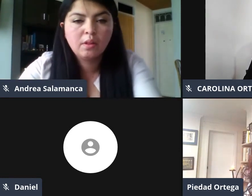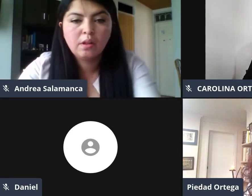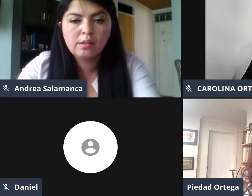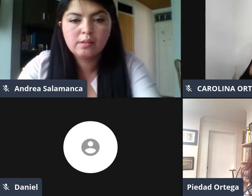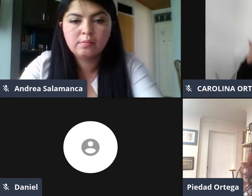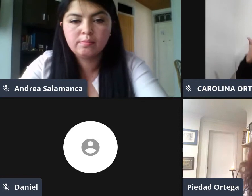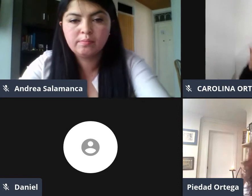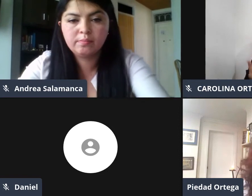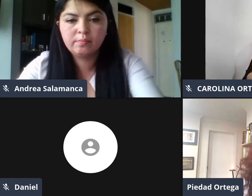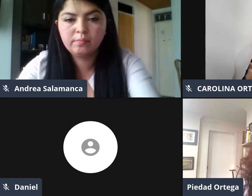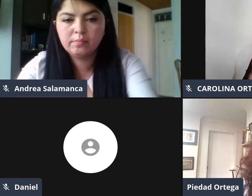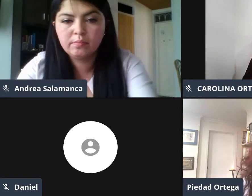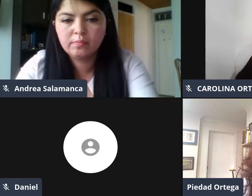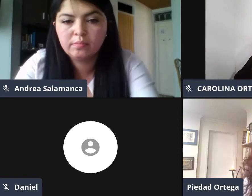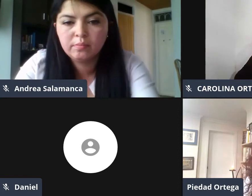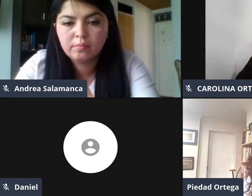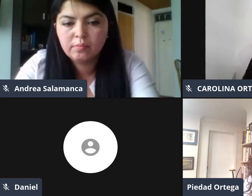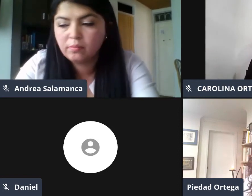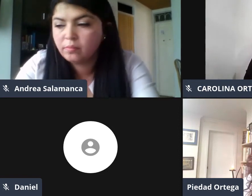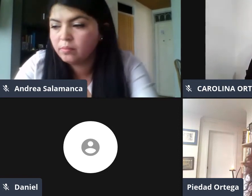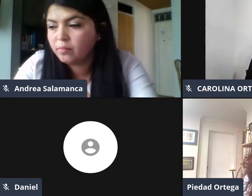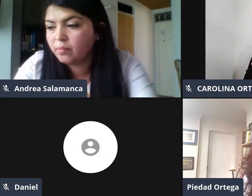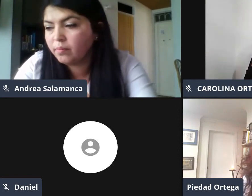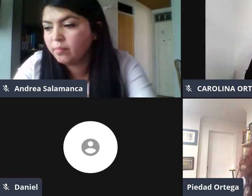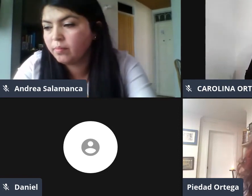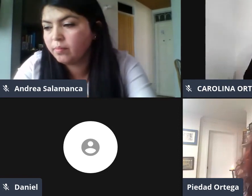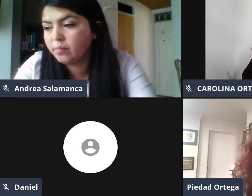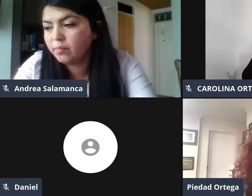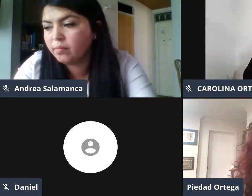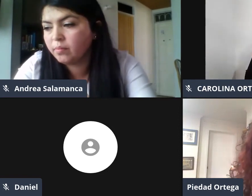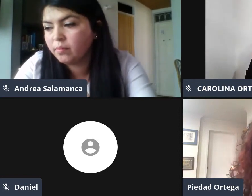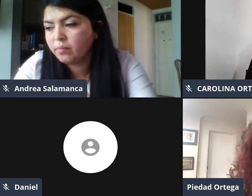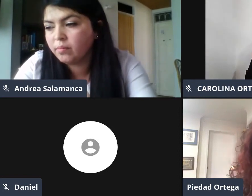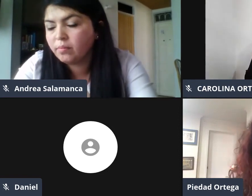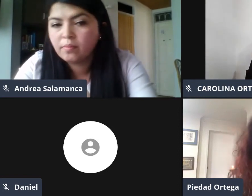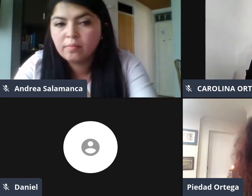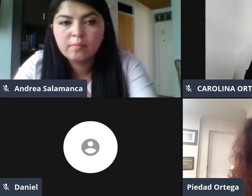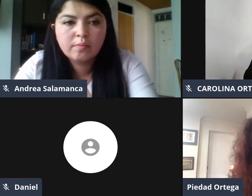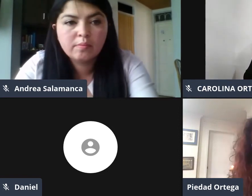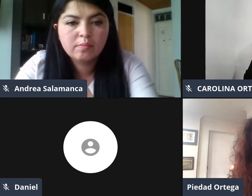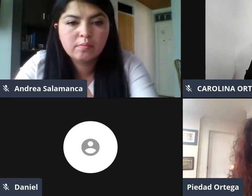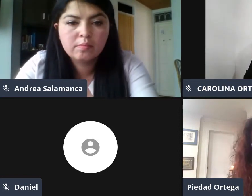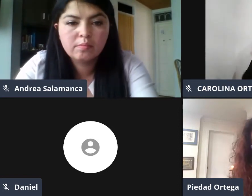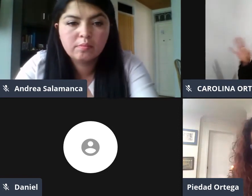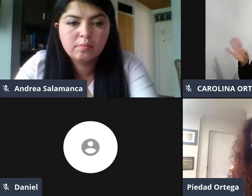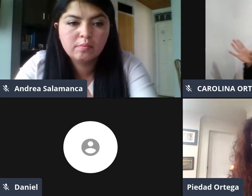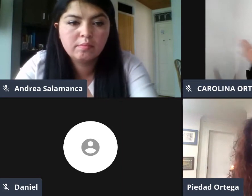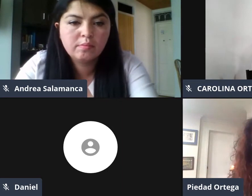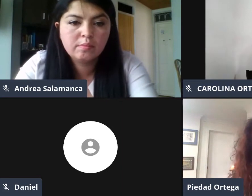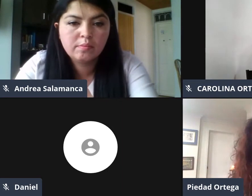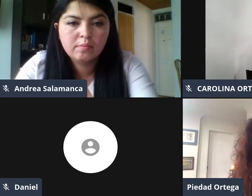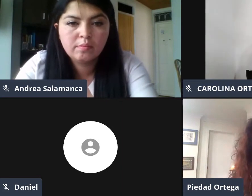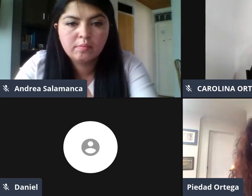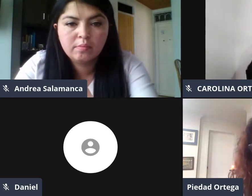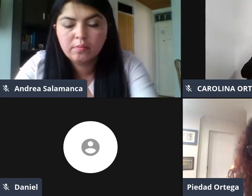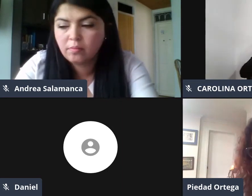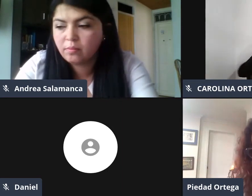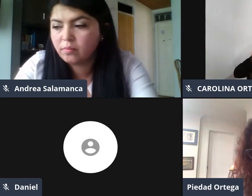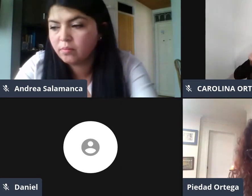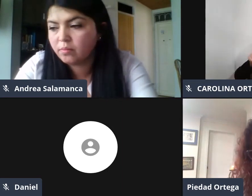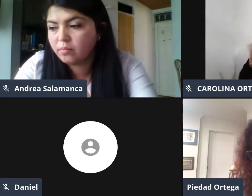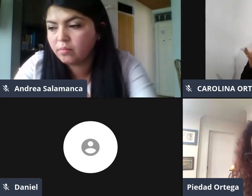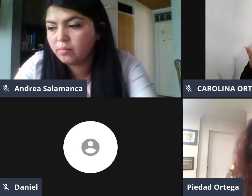Quiero hacer un agradecimiento pues muy especial a todos, a todas los que hacen